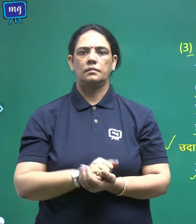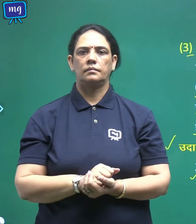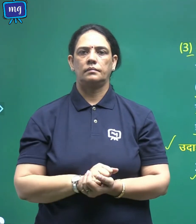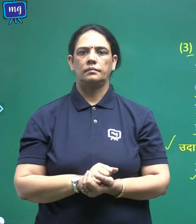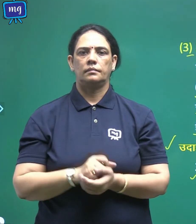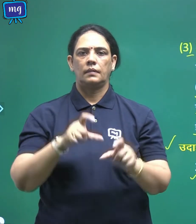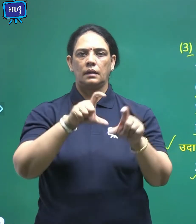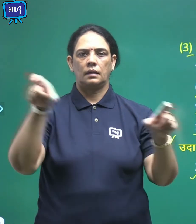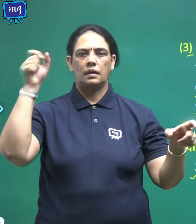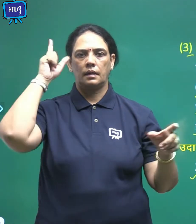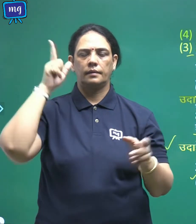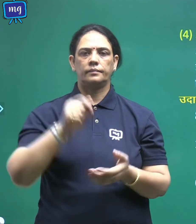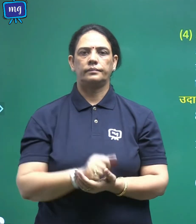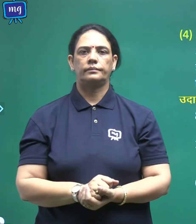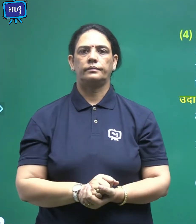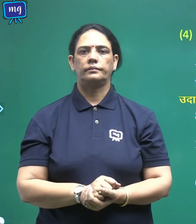समझ आ गया।